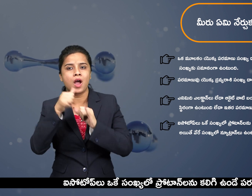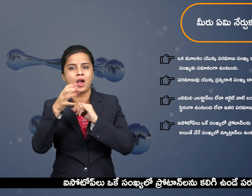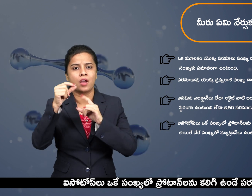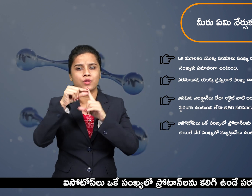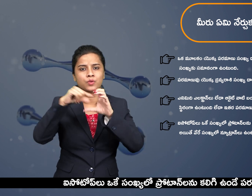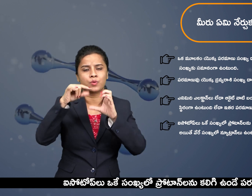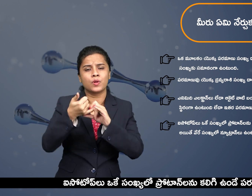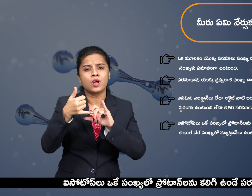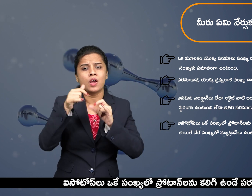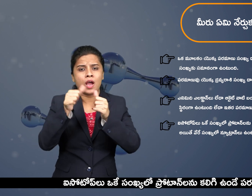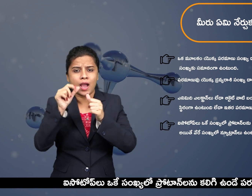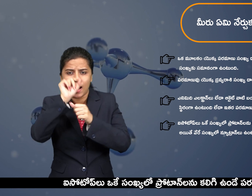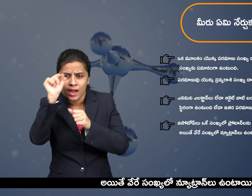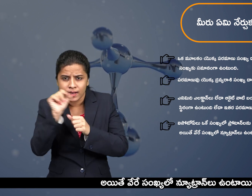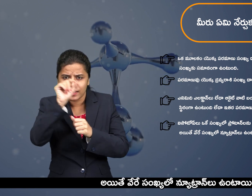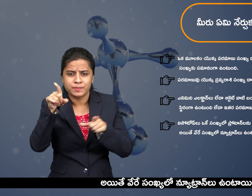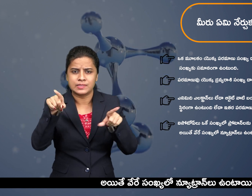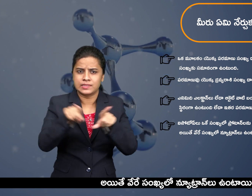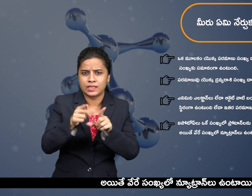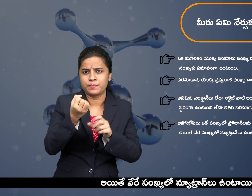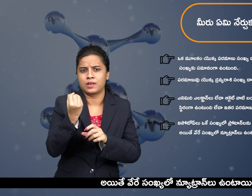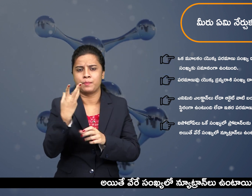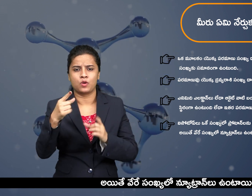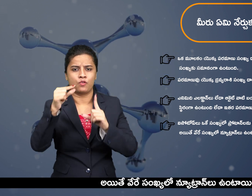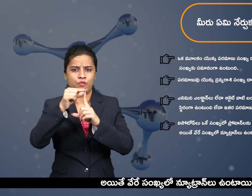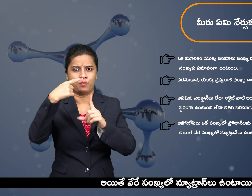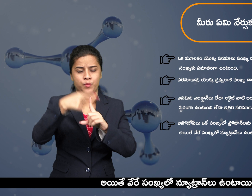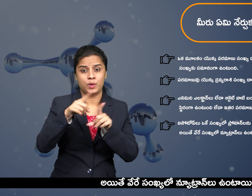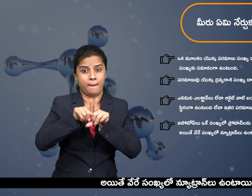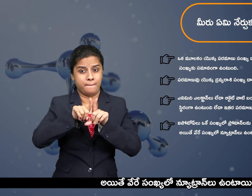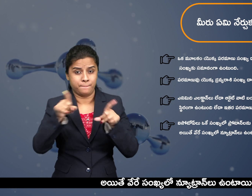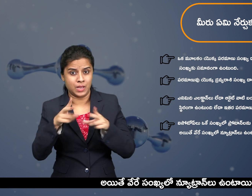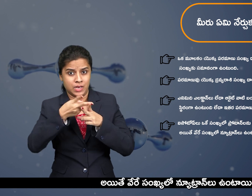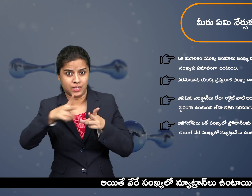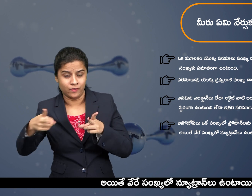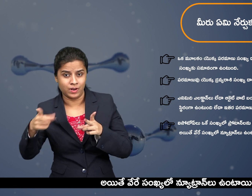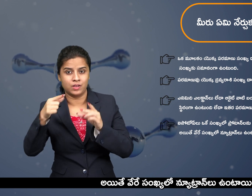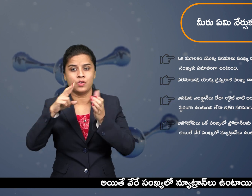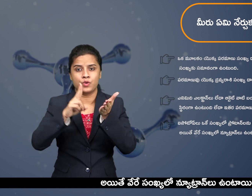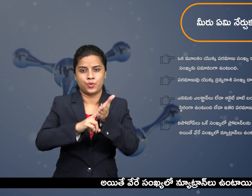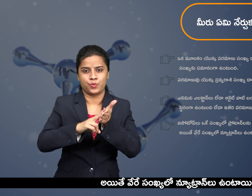కలిగి ఉండే పరమాణువులు, అయితే వేరే సంఖ్యలో న్యూట్రాన్లు ఉంటాయి.